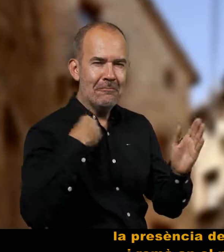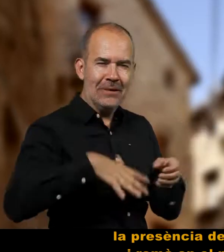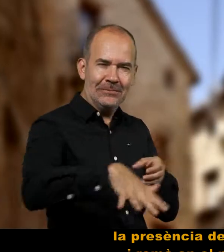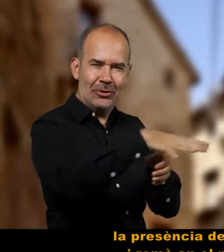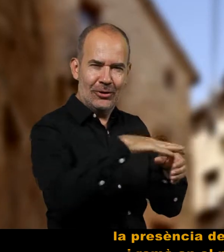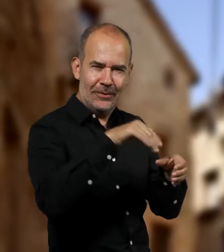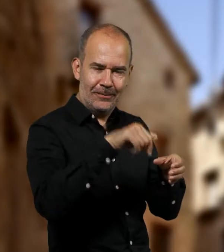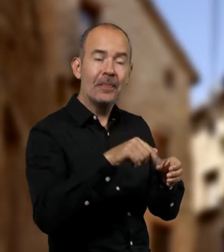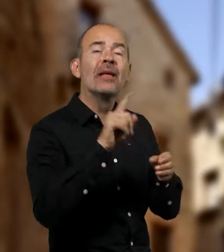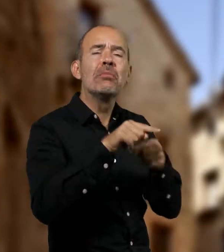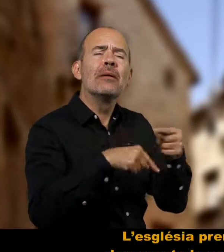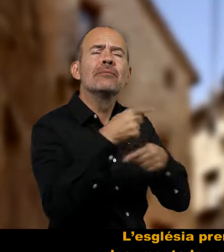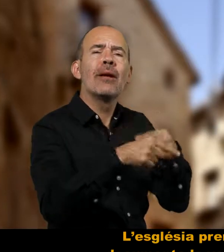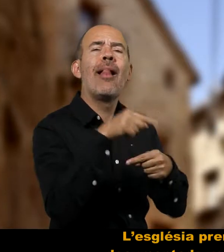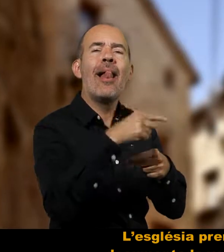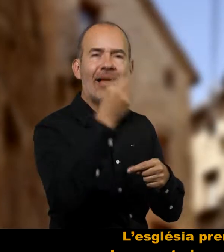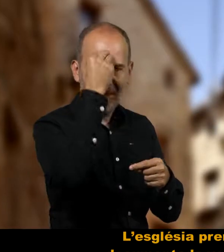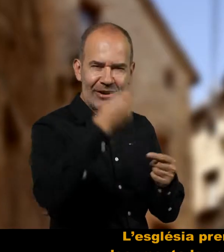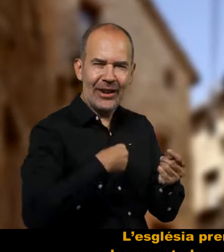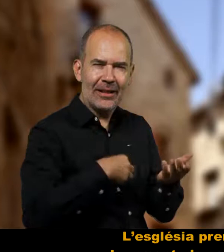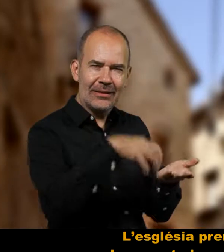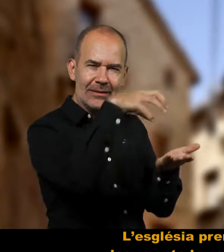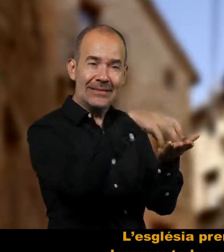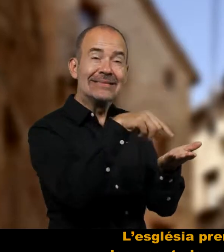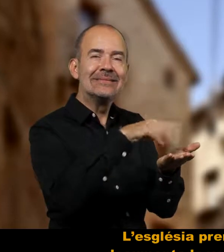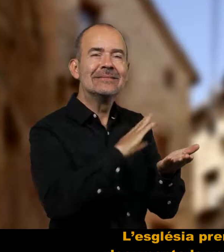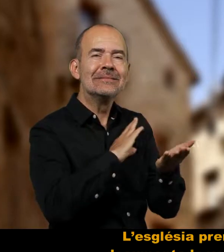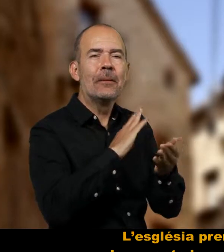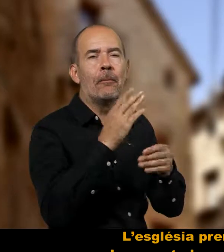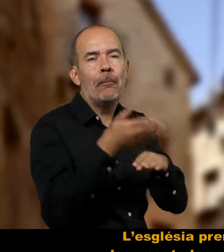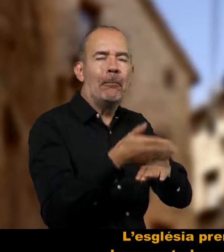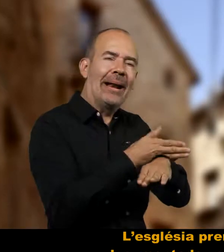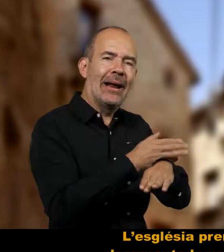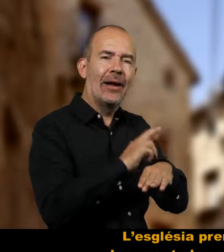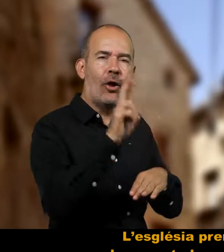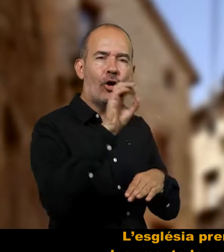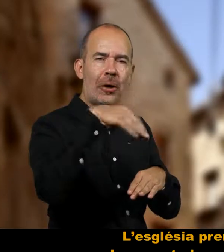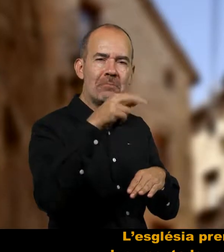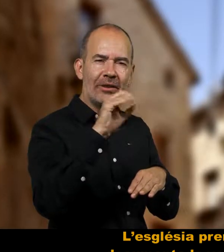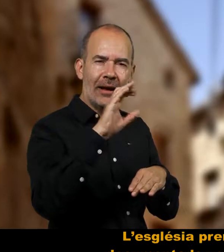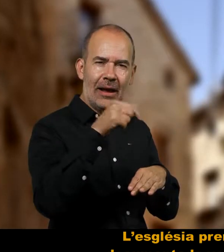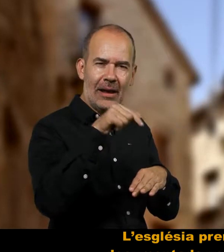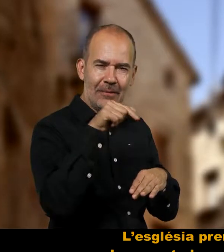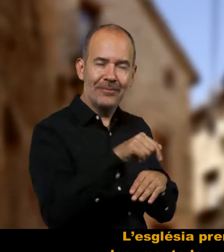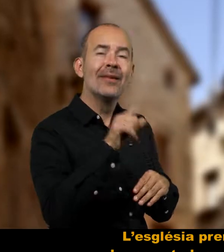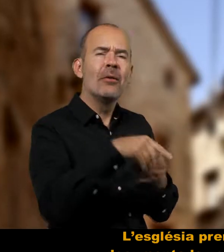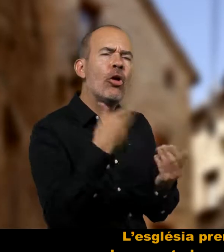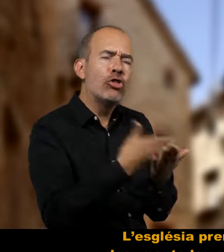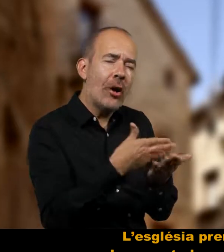L'església preromànica, documentada vers l'any 990, indica l'existència d'una població estable